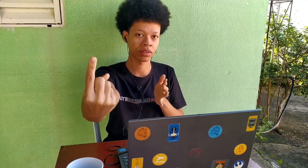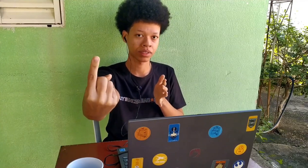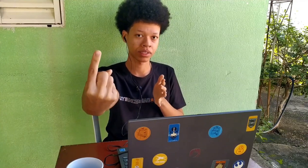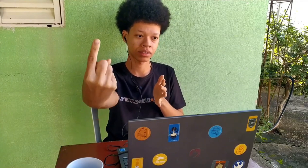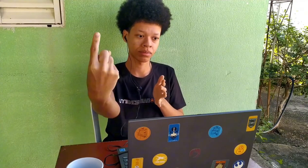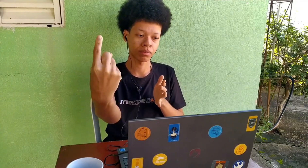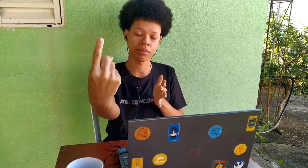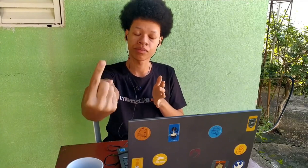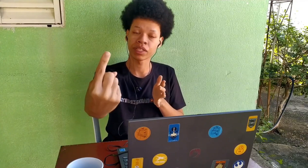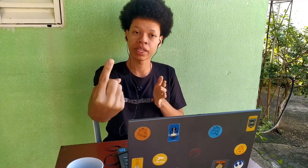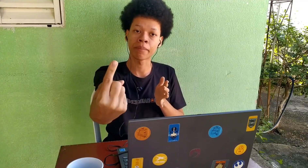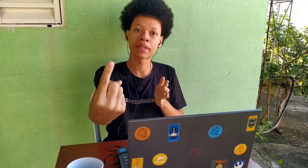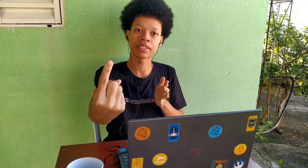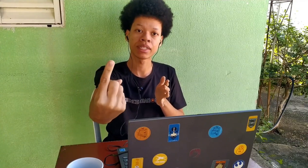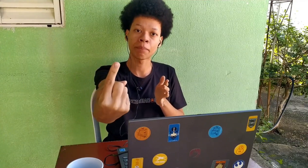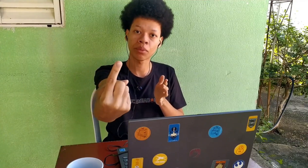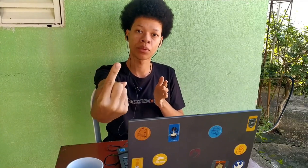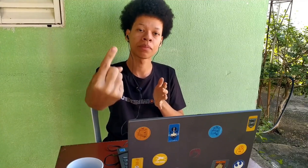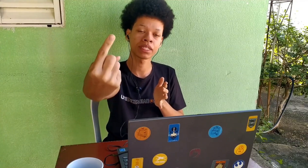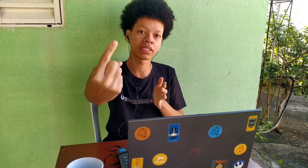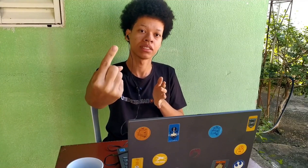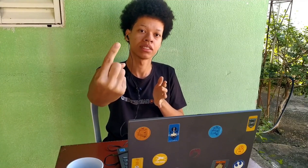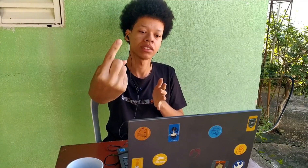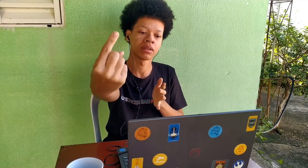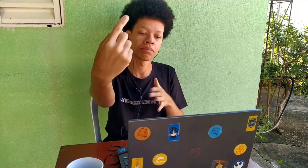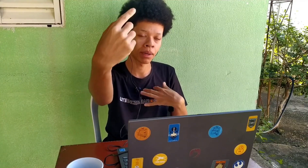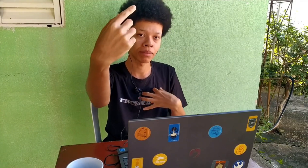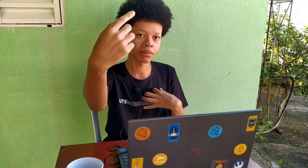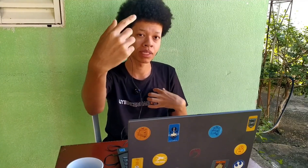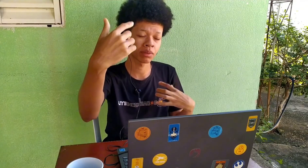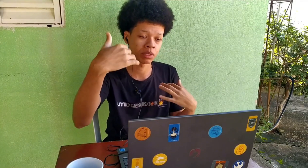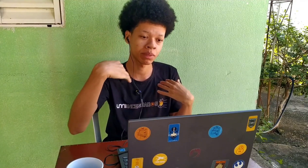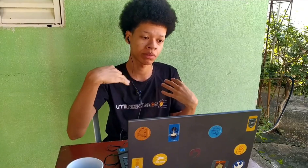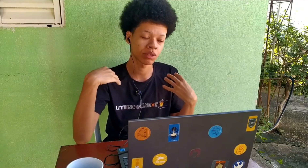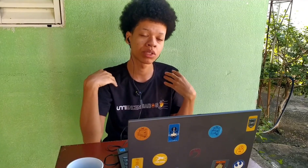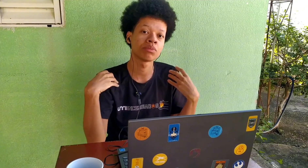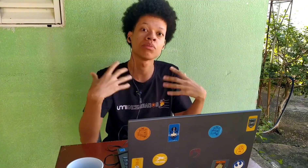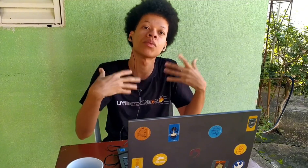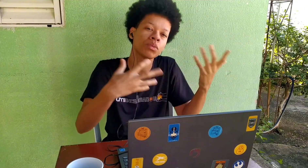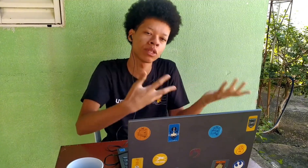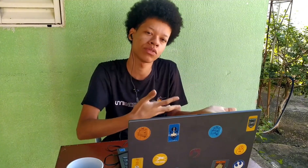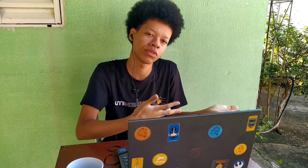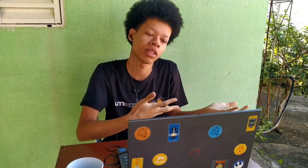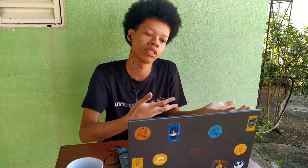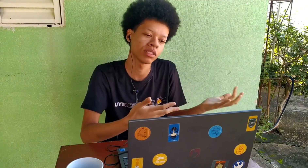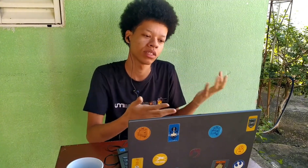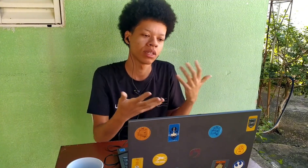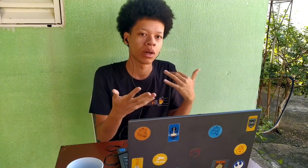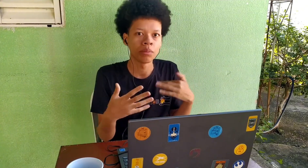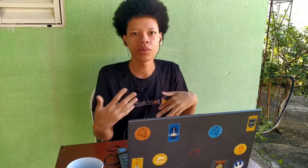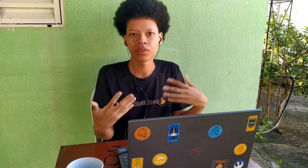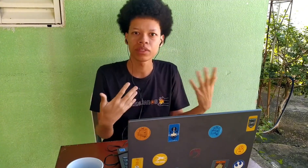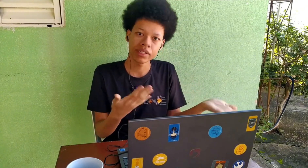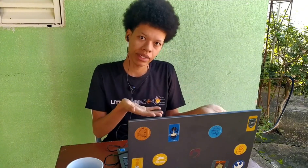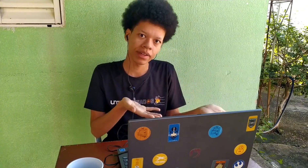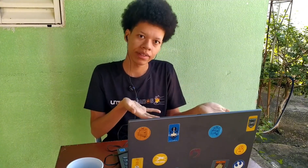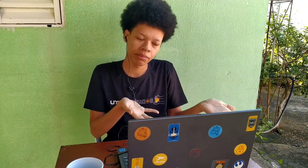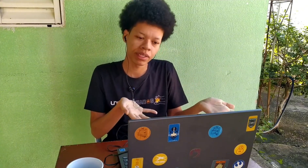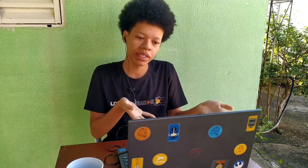nossa, intérprete de apoio pra gente, pra mim, principalmente pra mim, que eu tinha muito mais dificuldade por não ter experiência